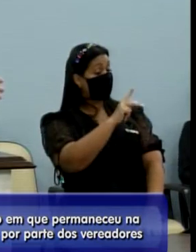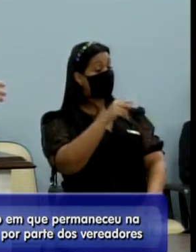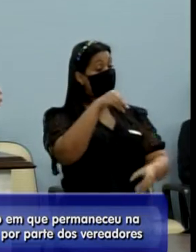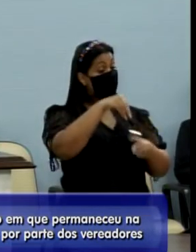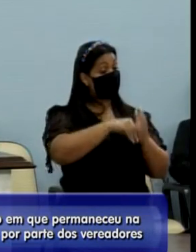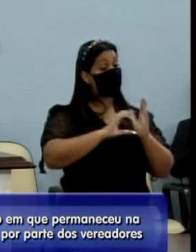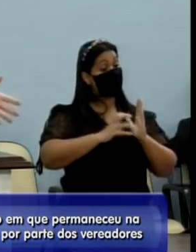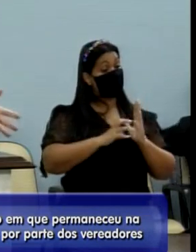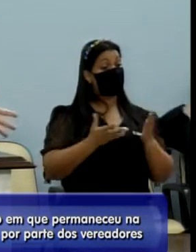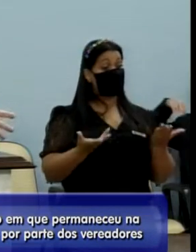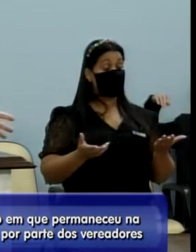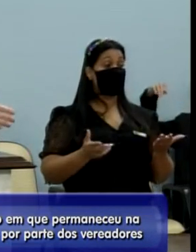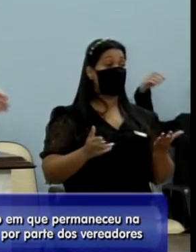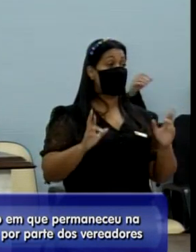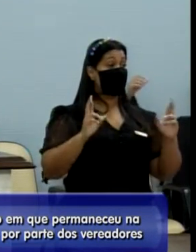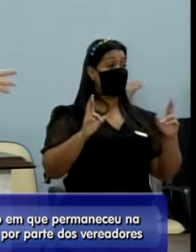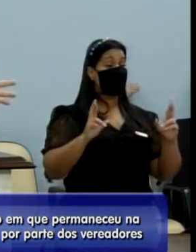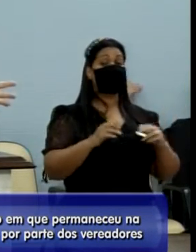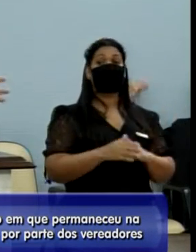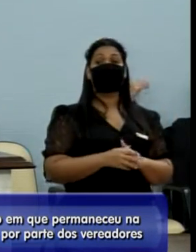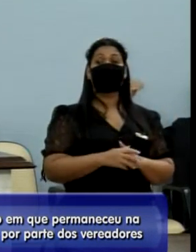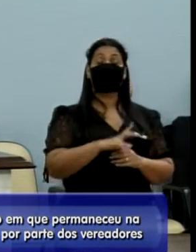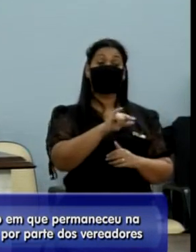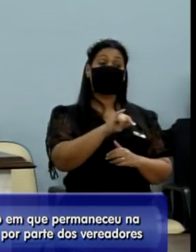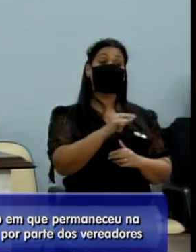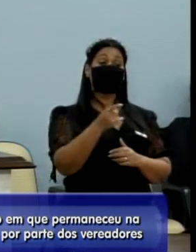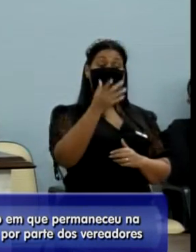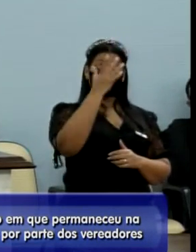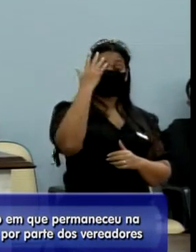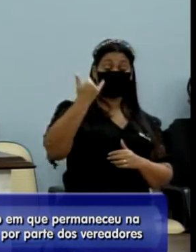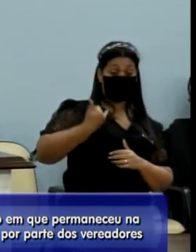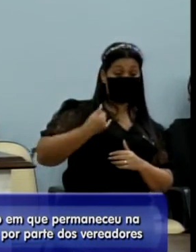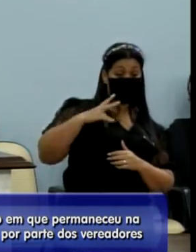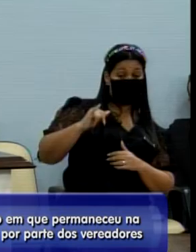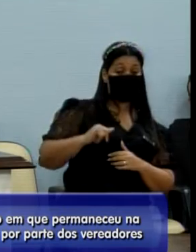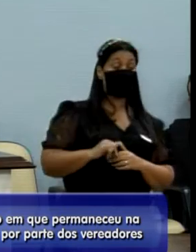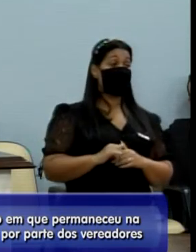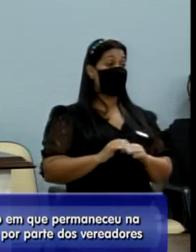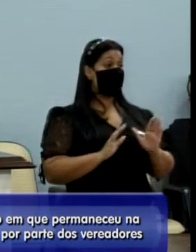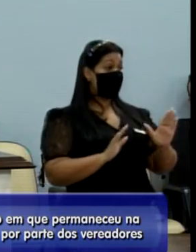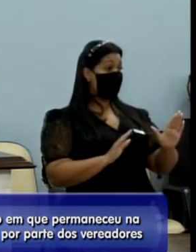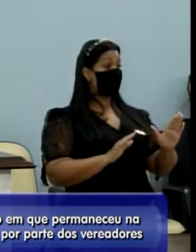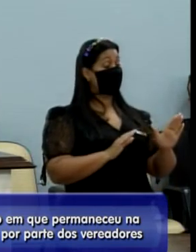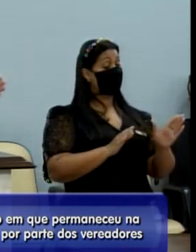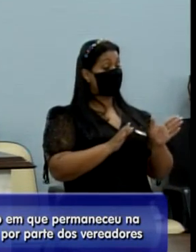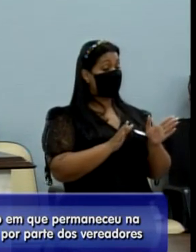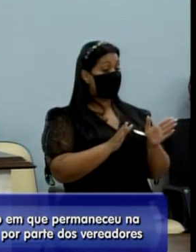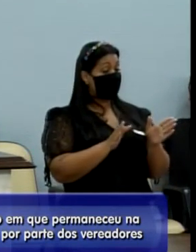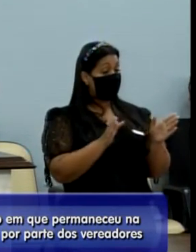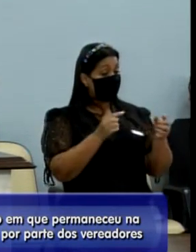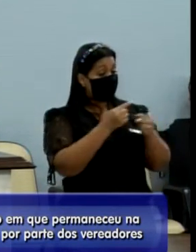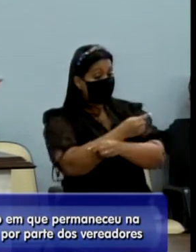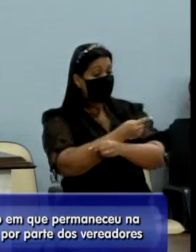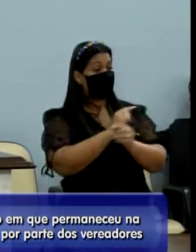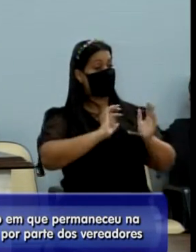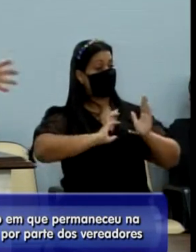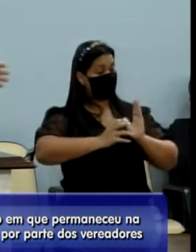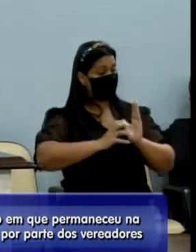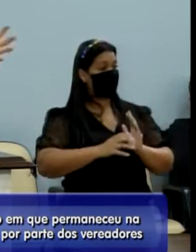e agora provavelmente eu vou levar cassetada do que eu vou falar mas você tá divergindo do partido